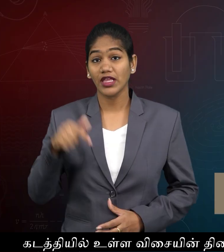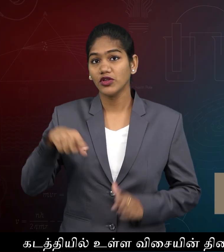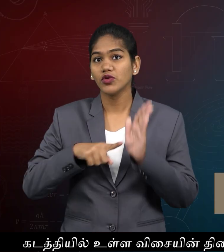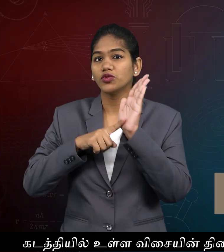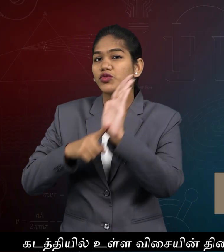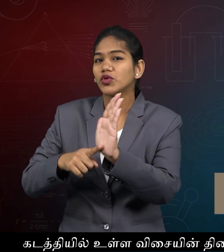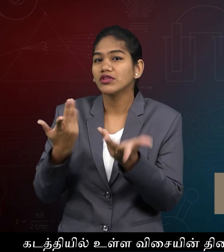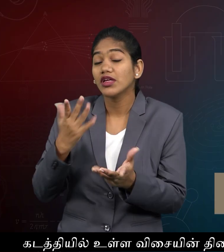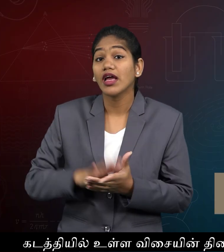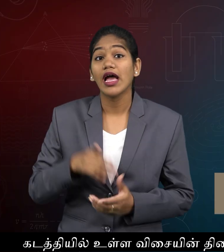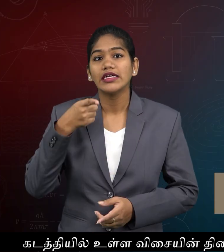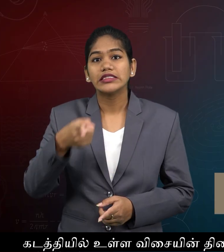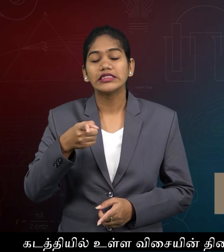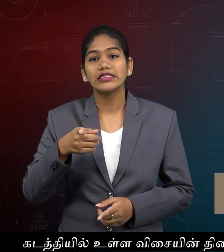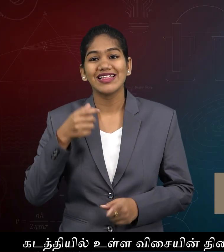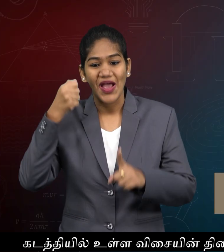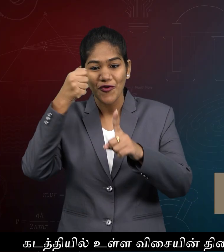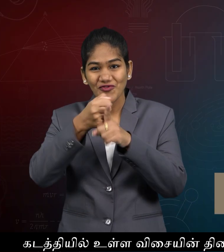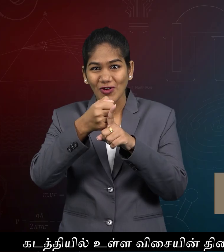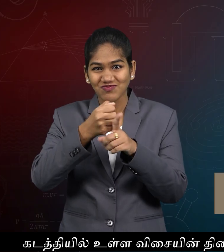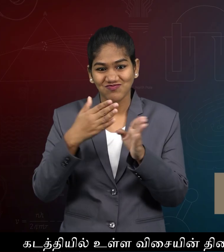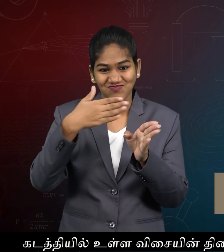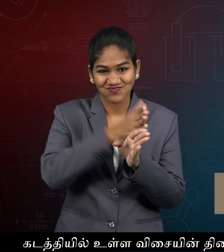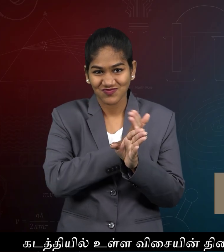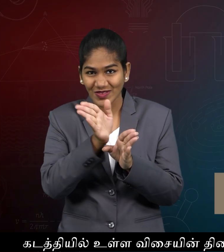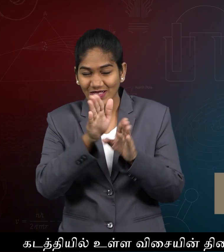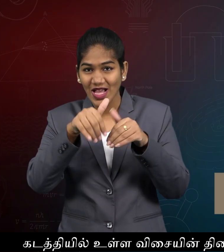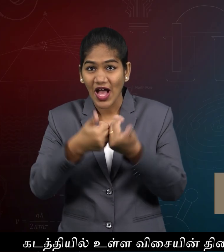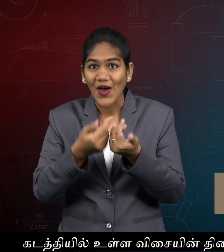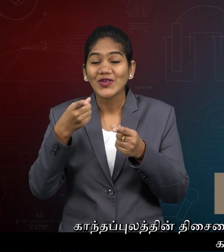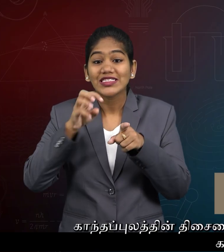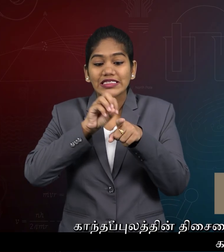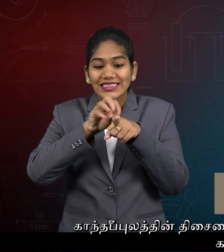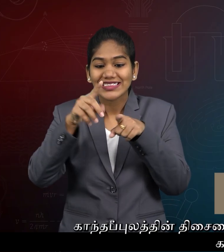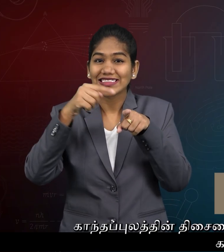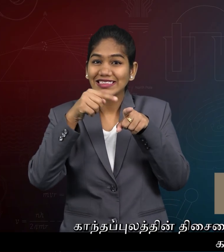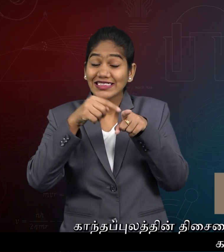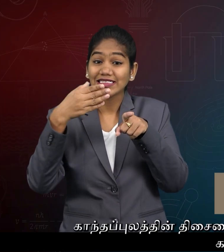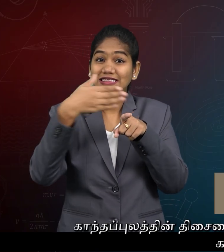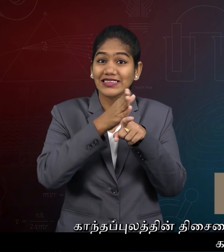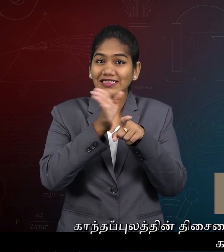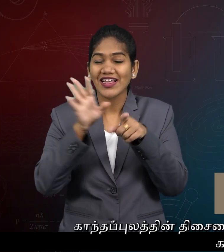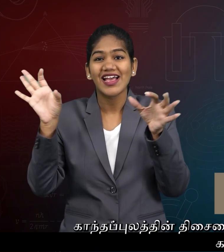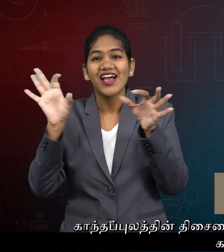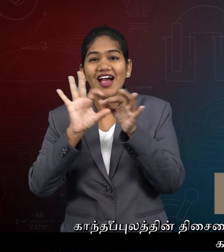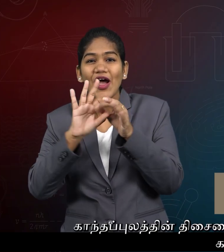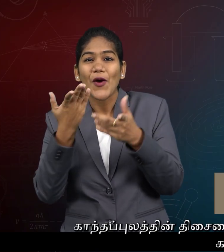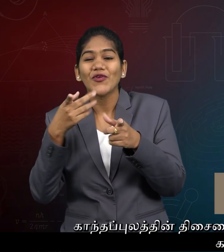கடத்தியில் உள்ள விசையின் திசையானது மின்னோட்டத்தின் திசையையும் காந்தப்புலத்தின் திசையையும் சார்ந்துள்ளது என்பதை